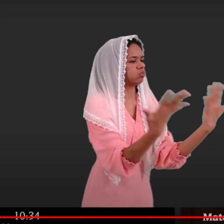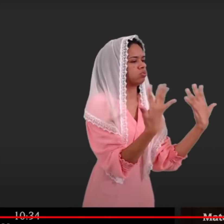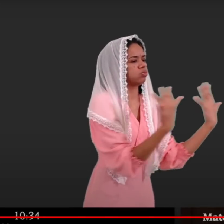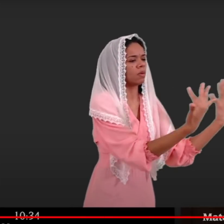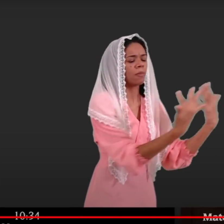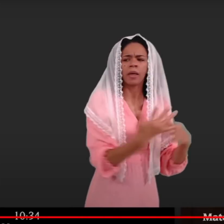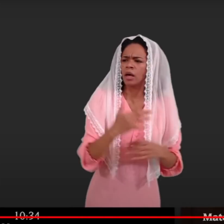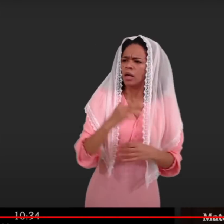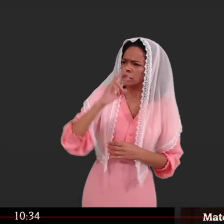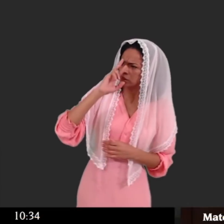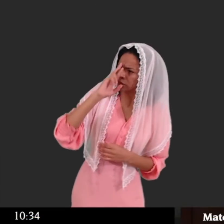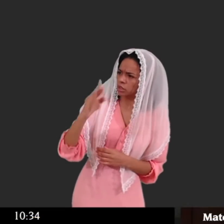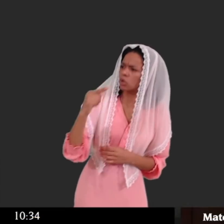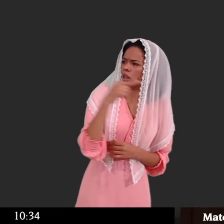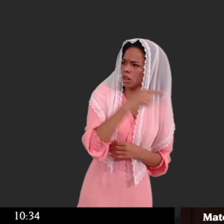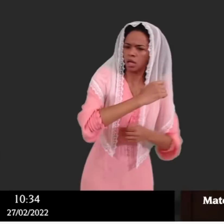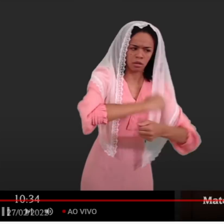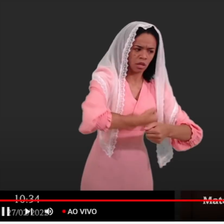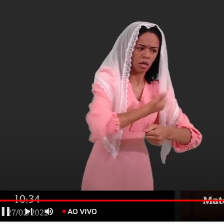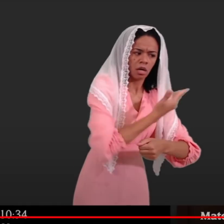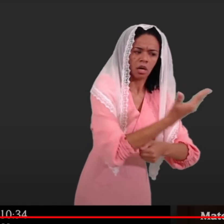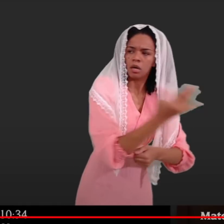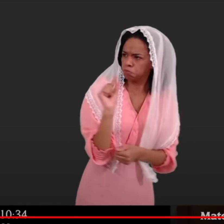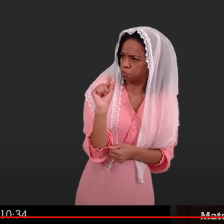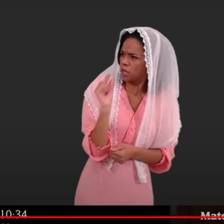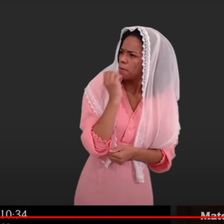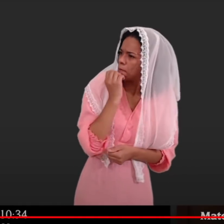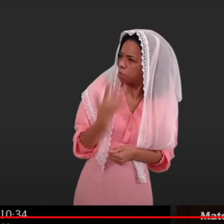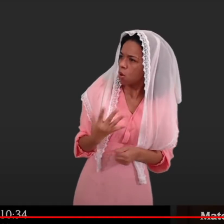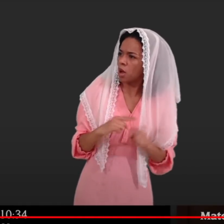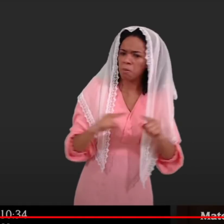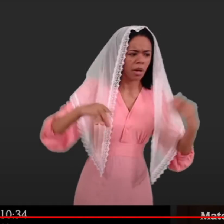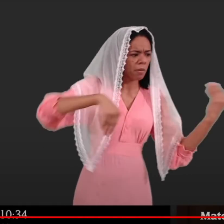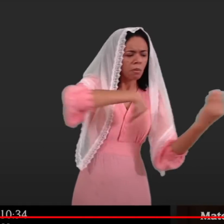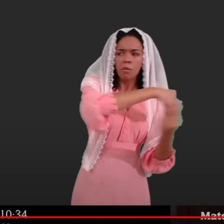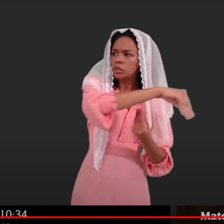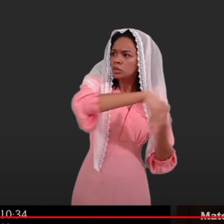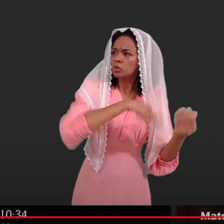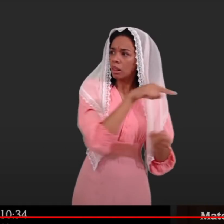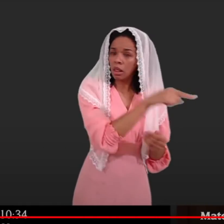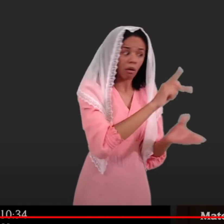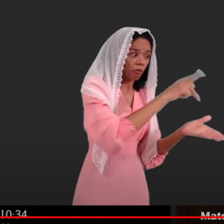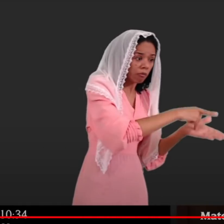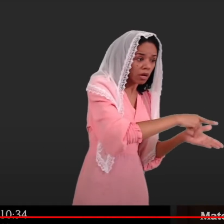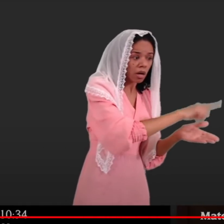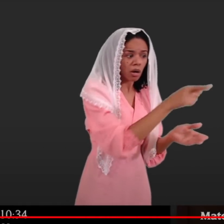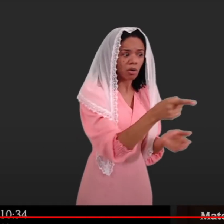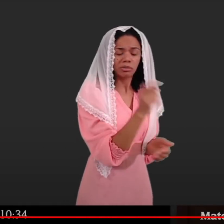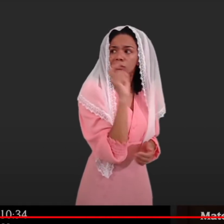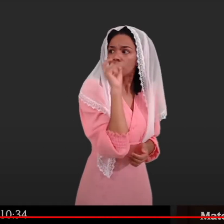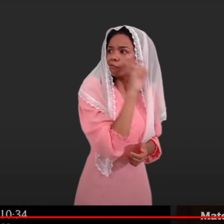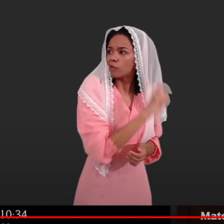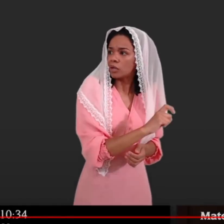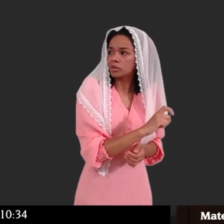não semeaste tu no teu campo boa semente? Por que tem então joio? E ele lhes disse: